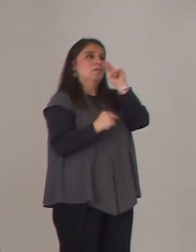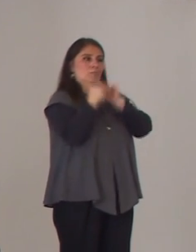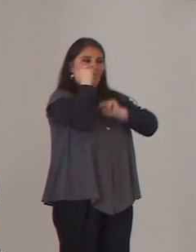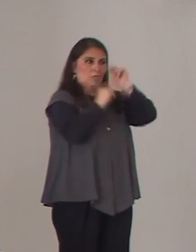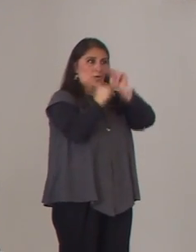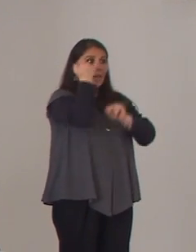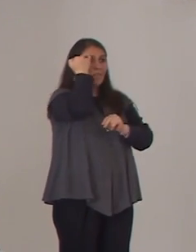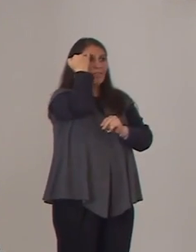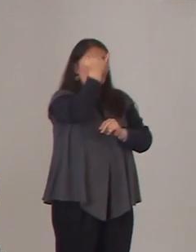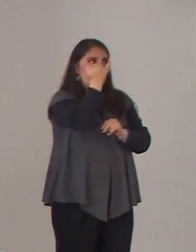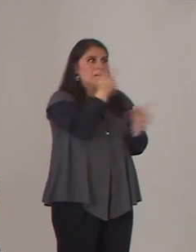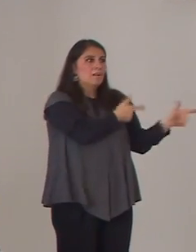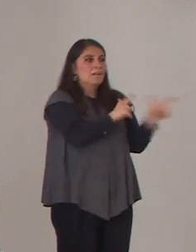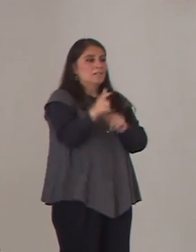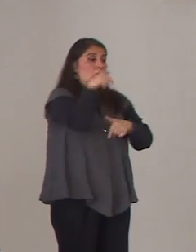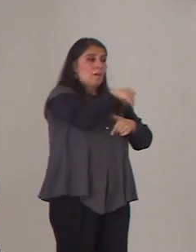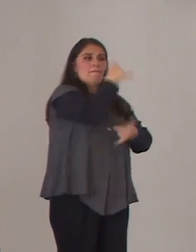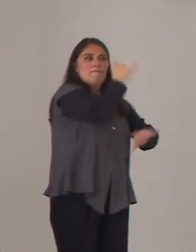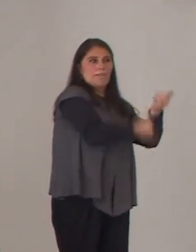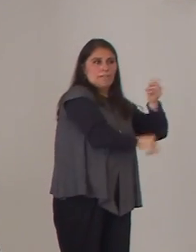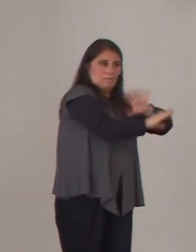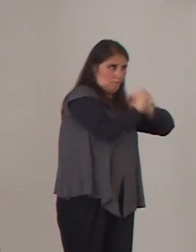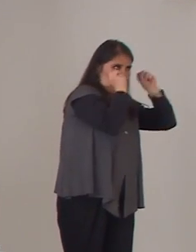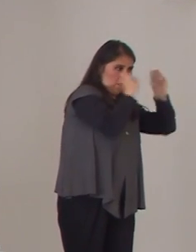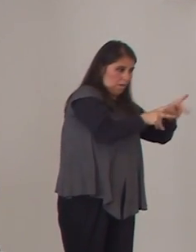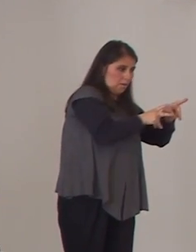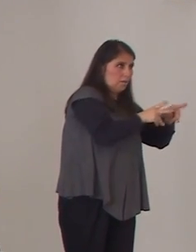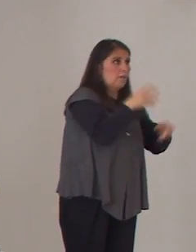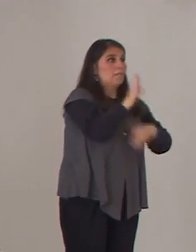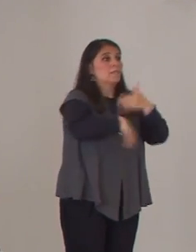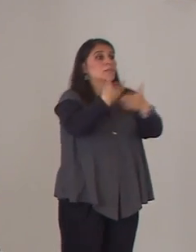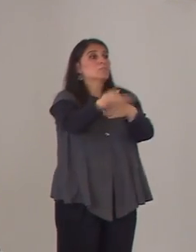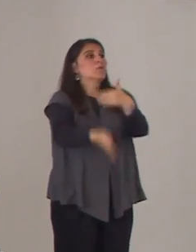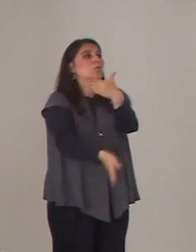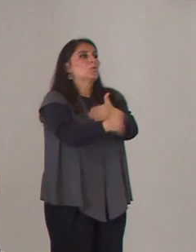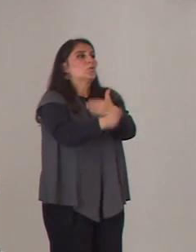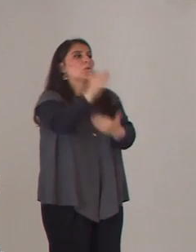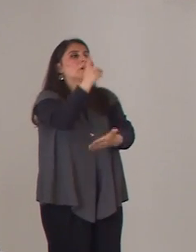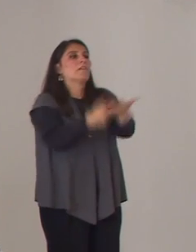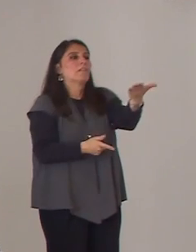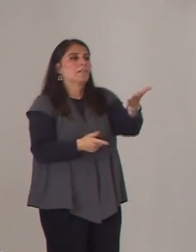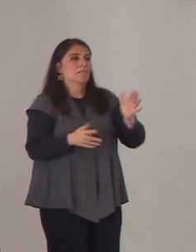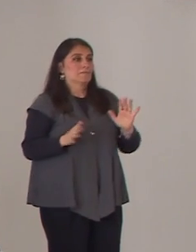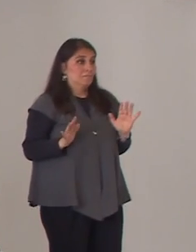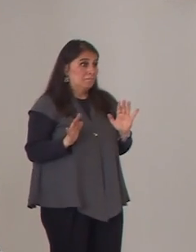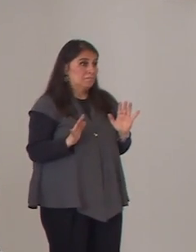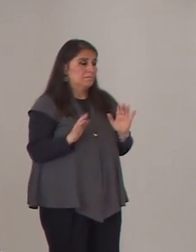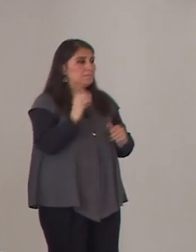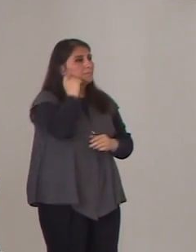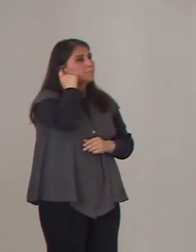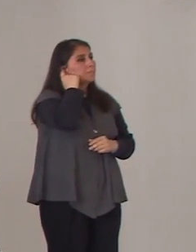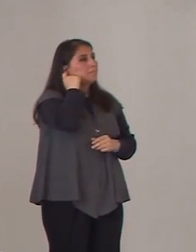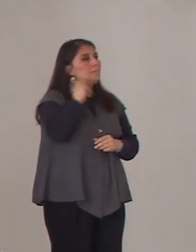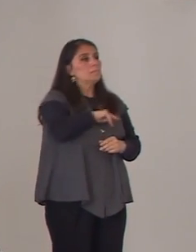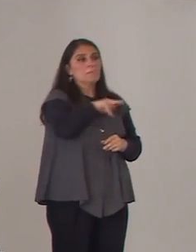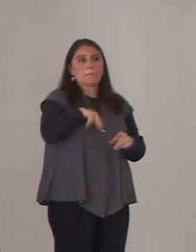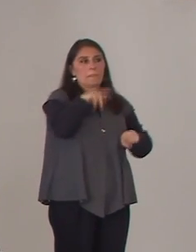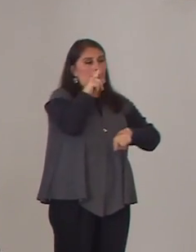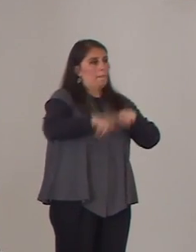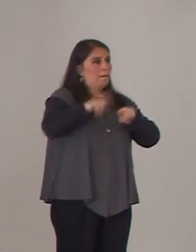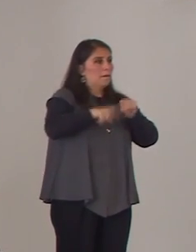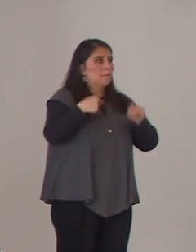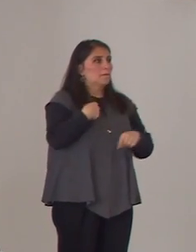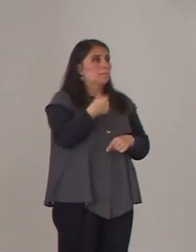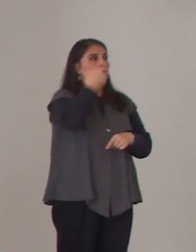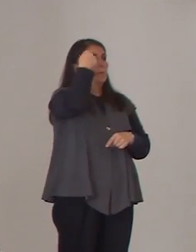una idea de listo, terminé acá, ahora que sigue, sabiendo que no nos podemos estructurar